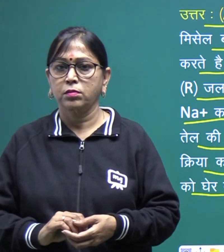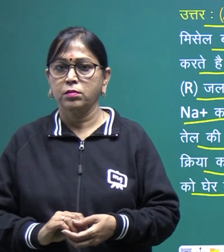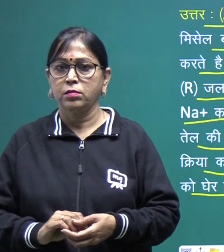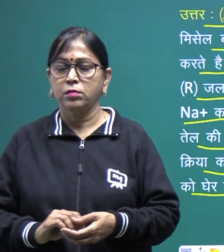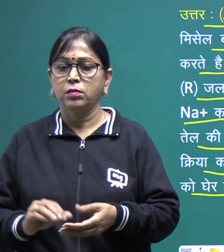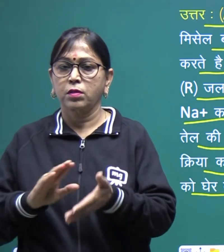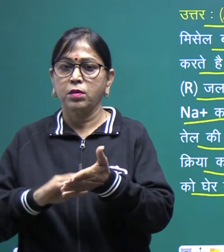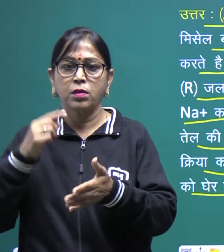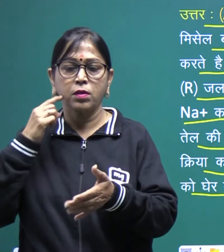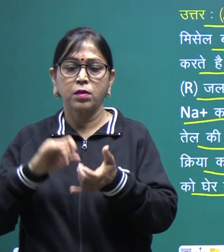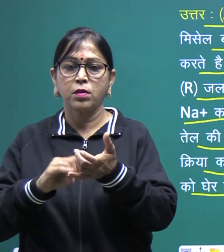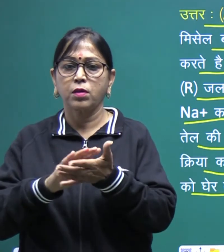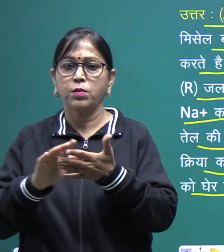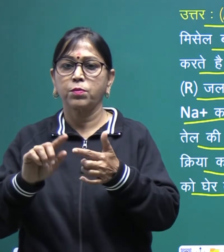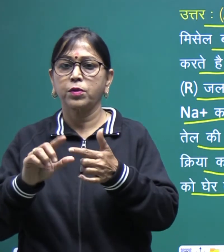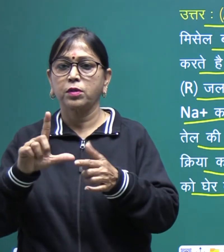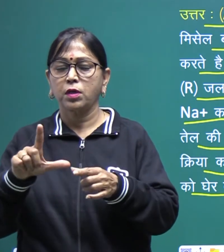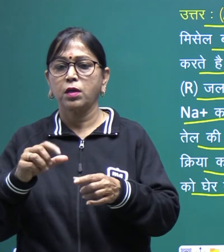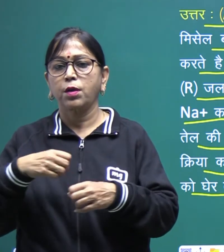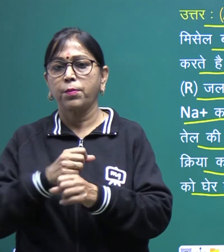मिशेल बनाते हैं।